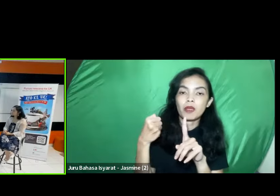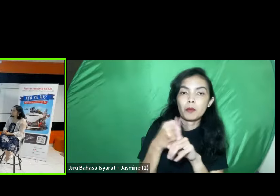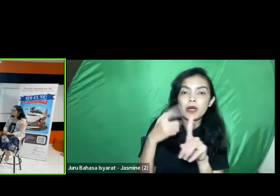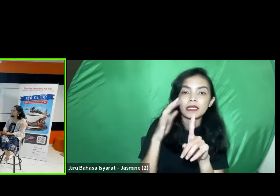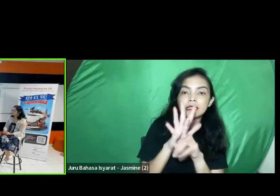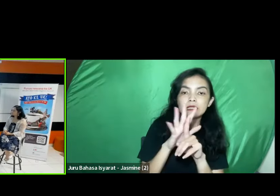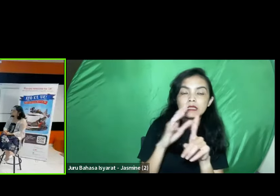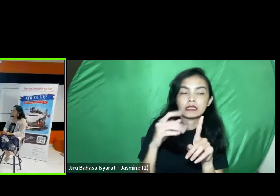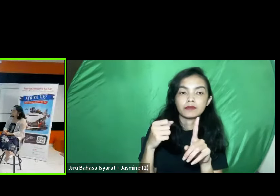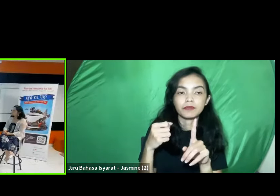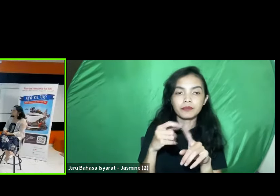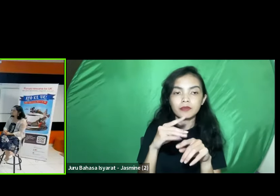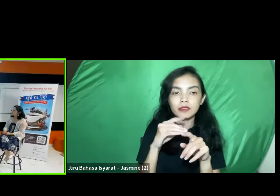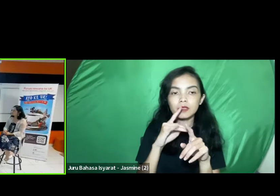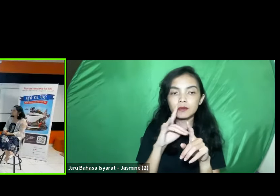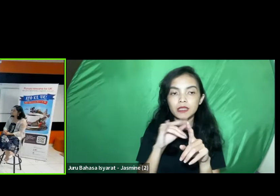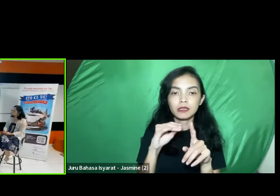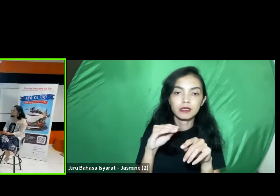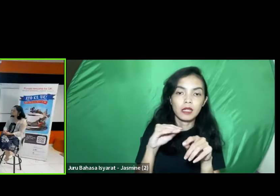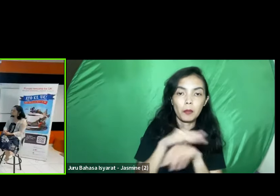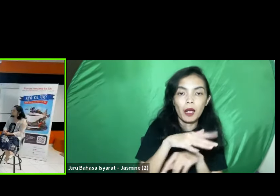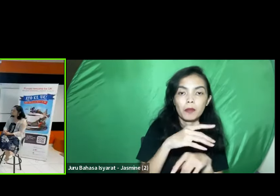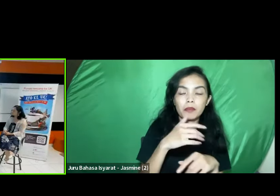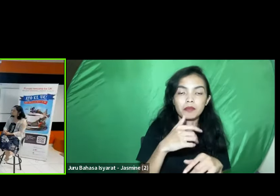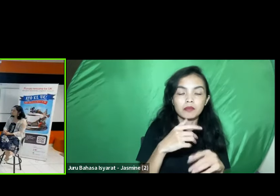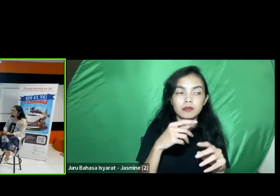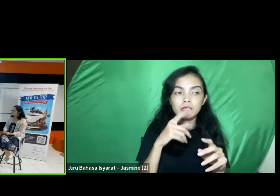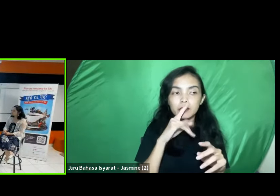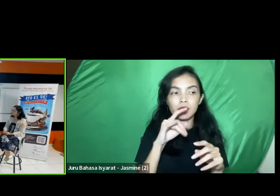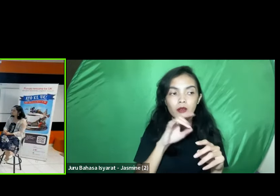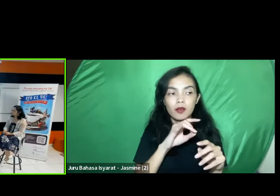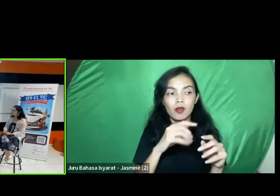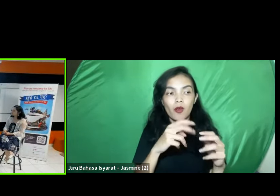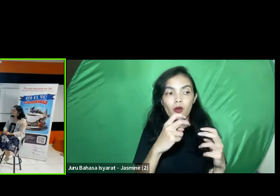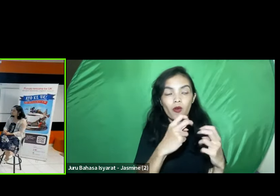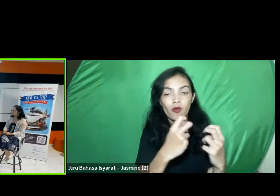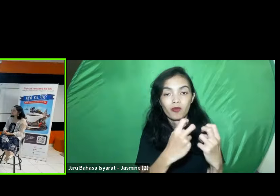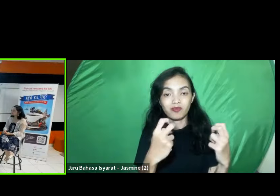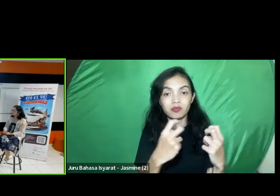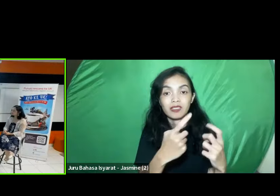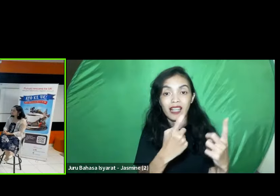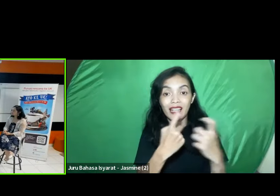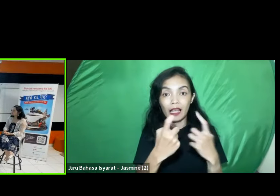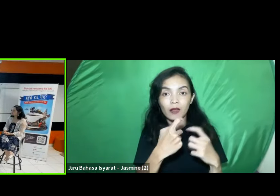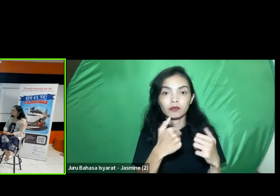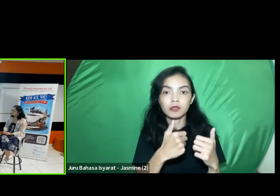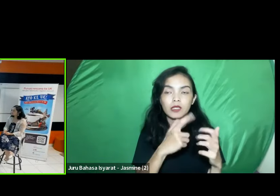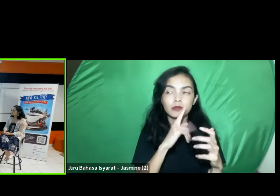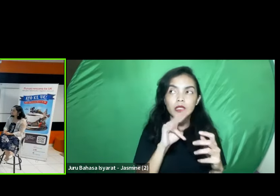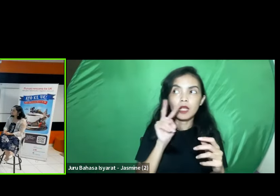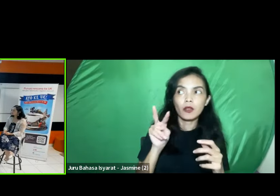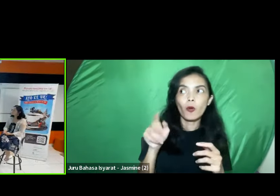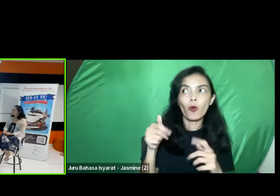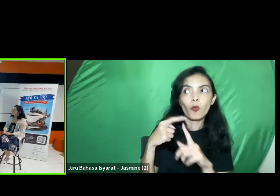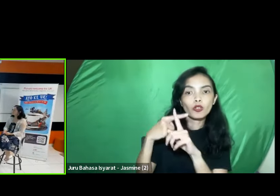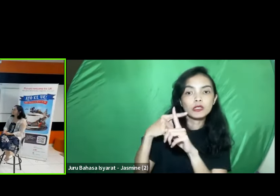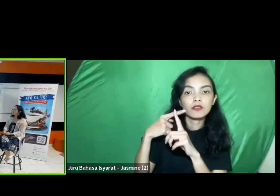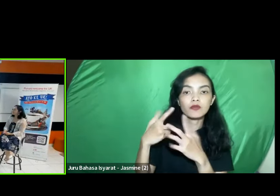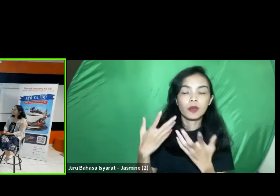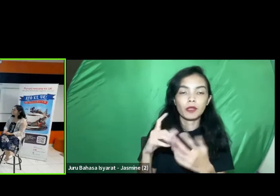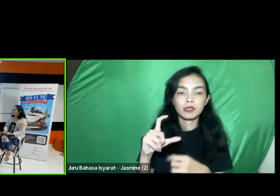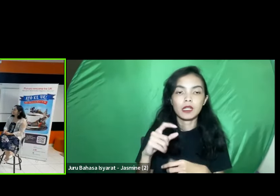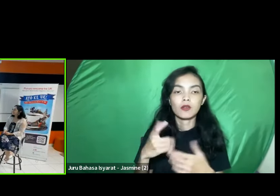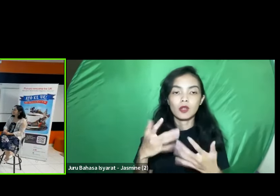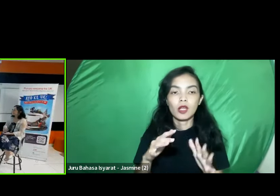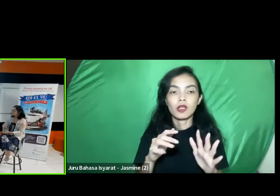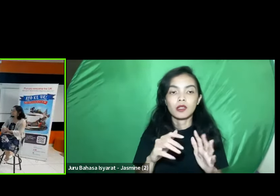wah teman-teman nih benar-benar dia prepare dia care dengan apa yang dia pelajari gitu ya Nah setelah itu sudahah salam